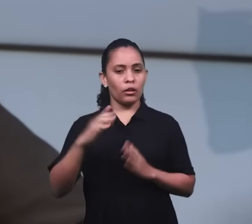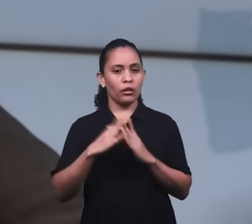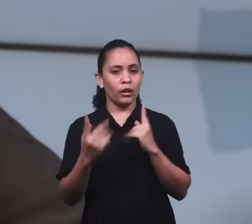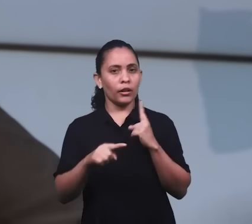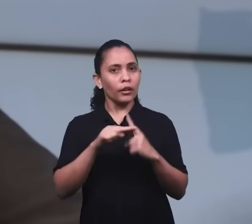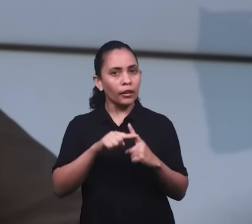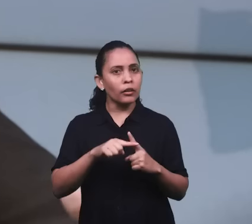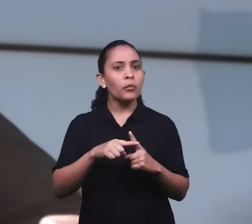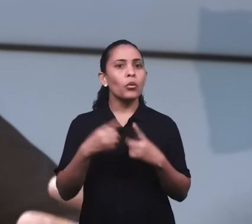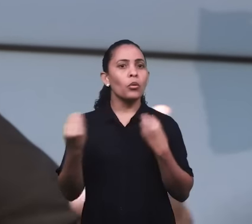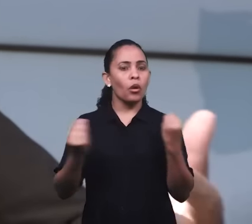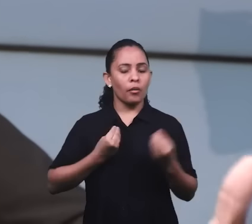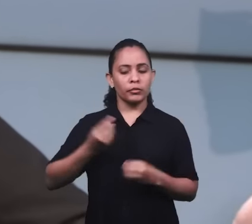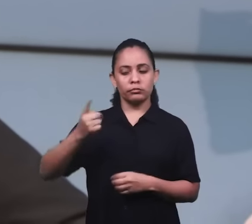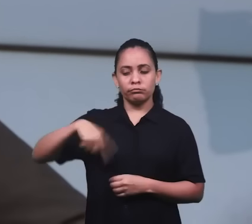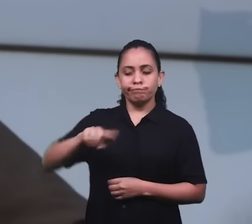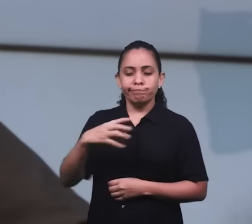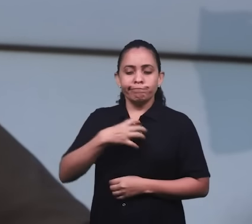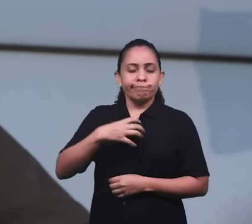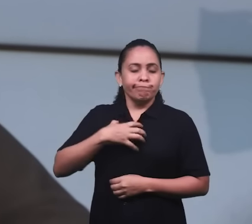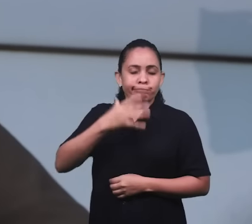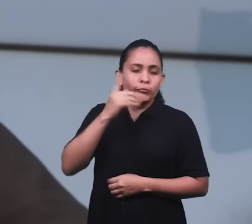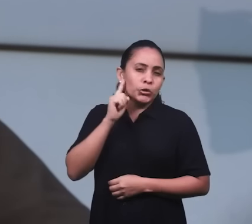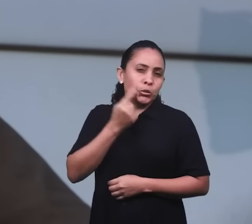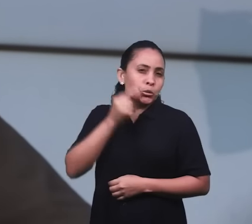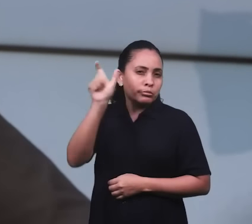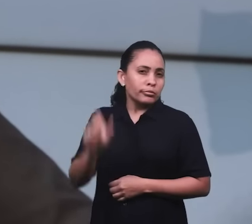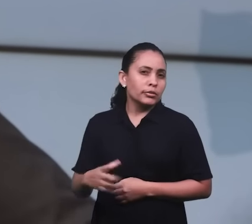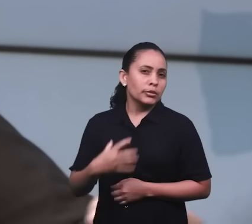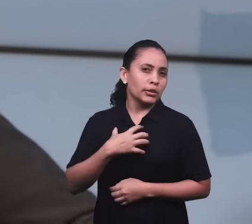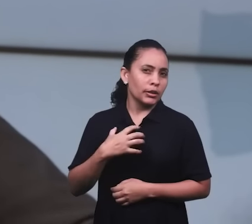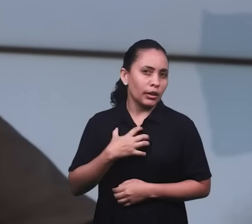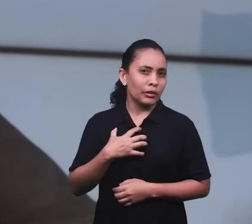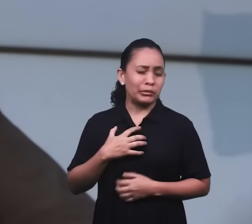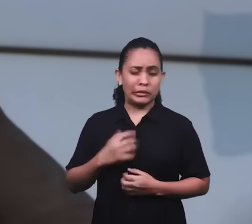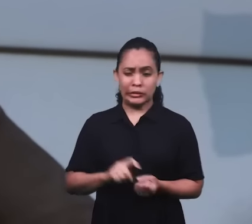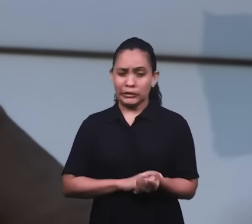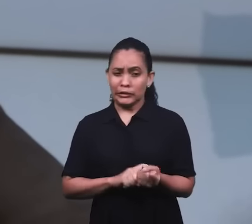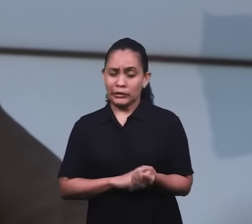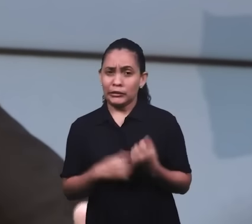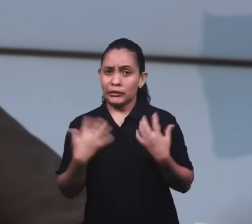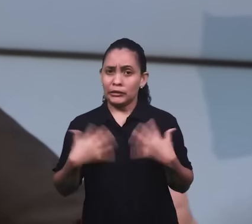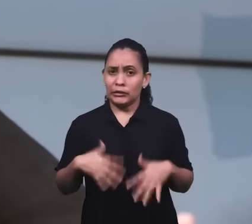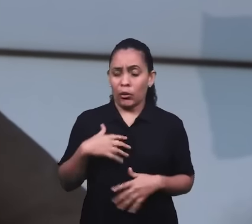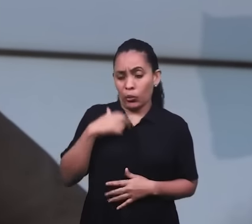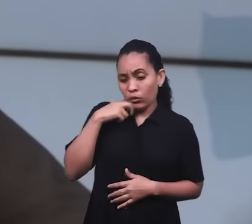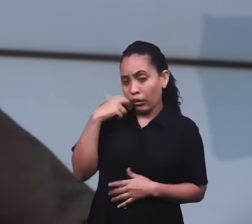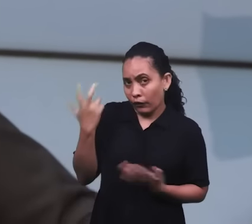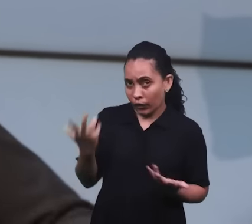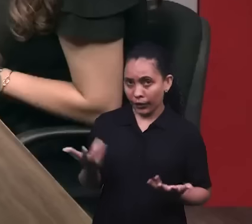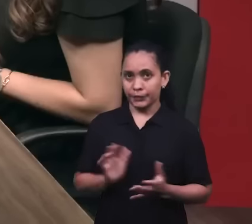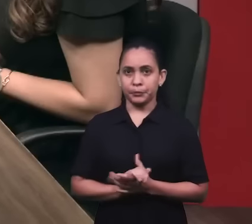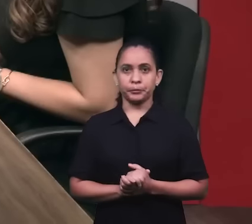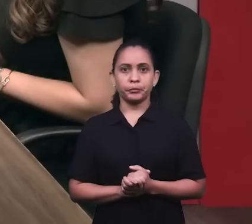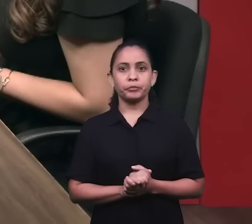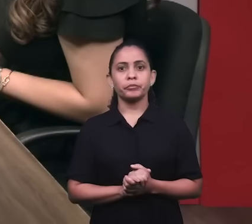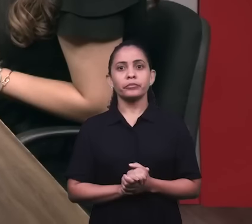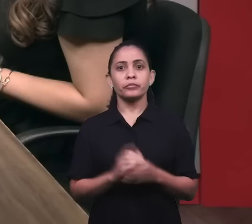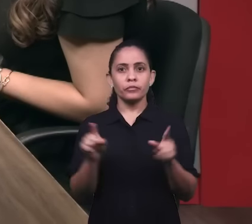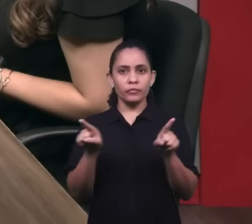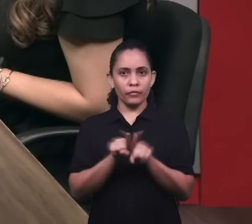vai abordar, para poder ficar mais à vontade também a pessoa, né? Por não gerar um estresse da pessoa, no convidado, entendeu?